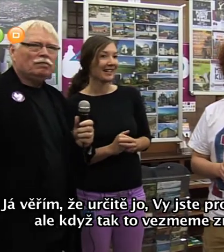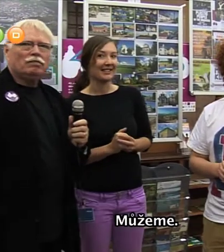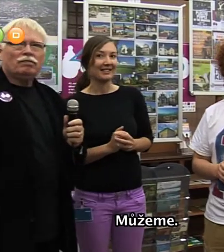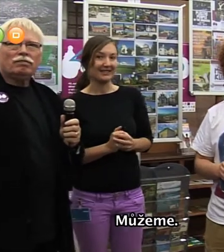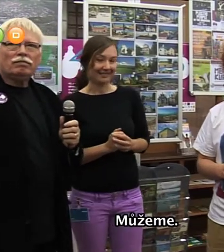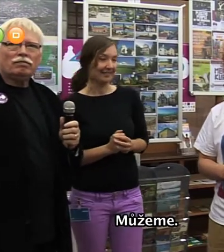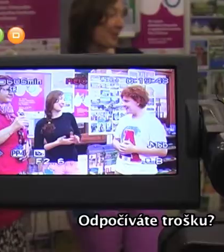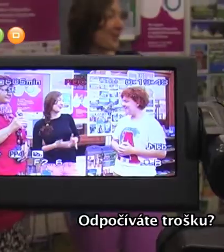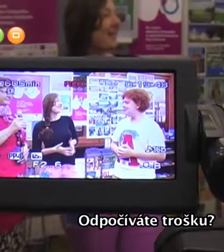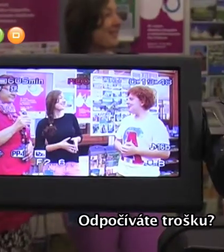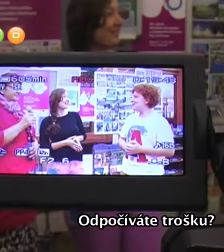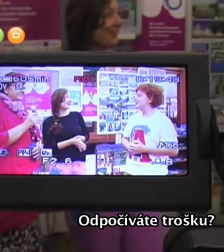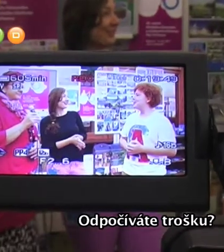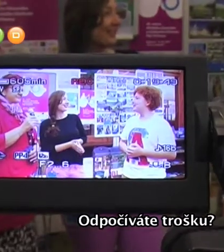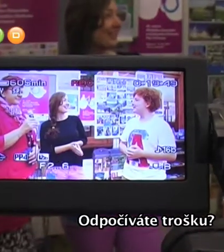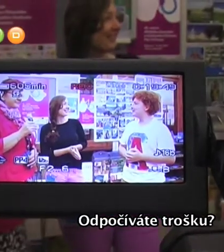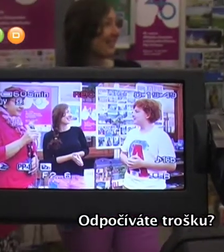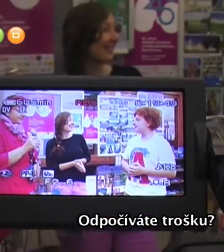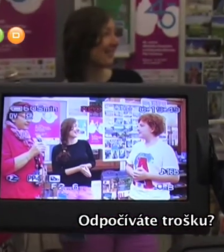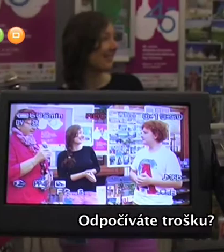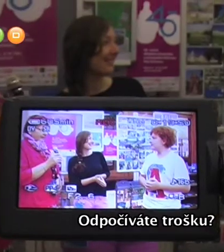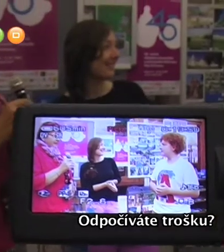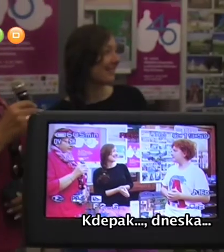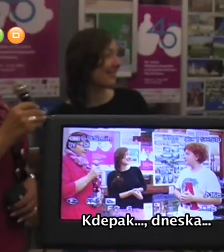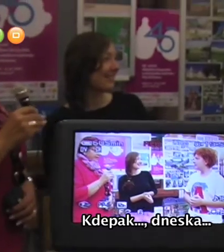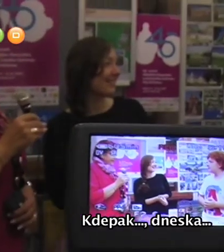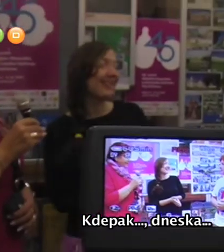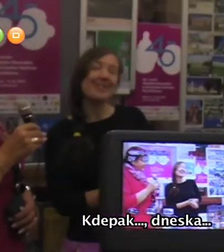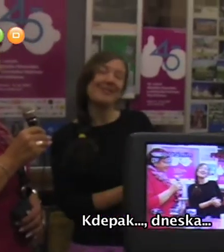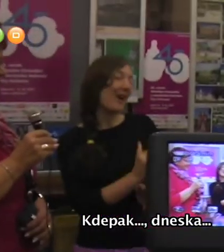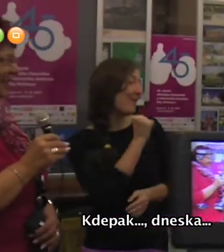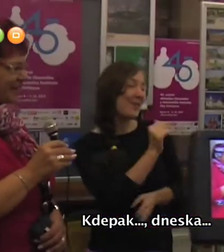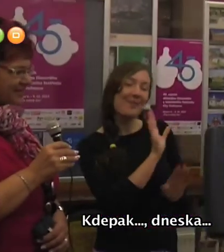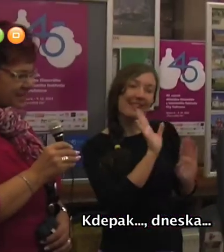Můžeme. Učívá to trošku. Kde pak? Dneska...